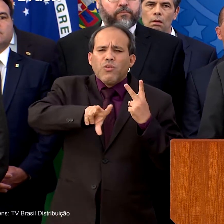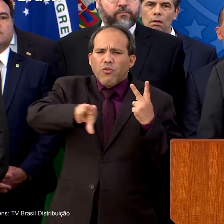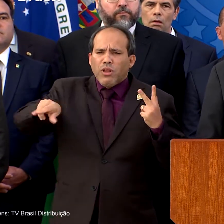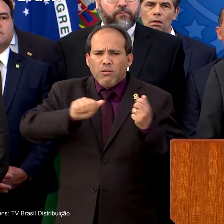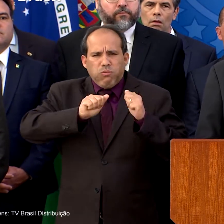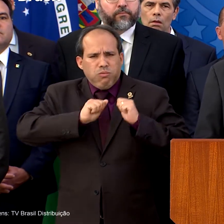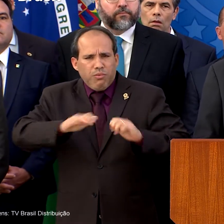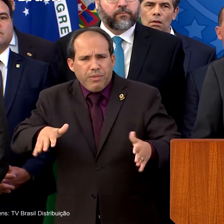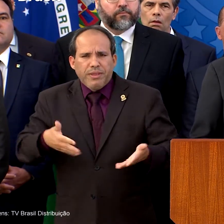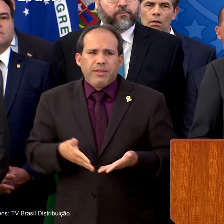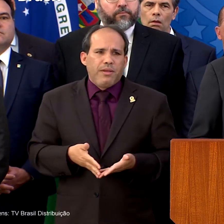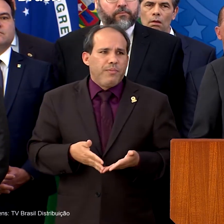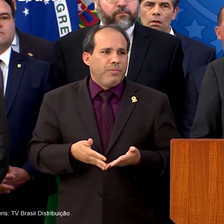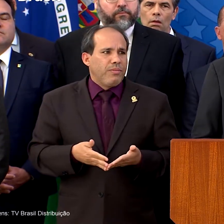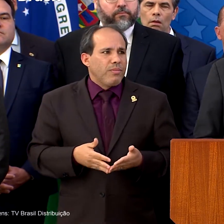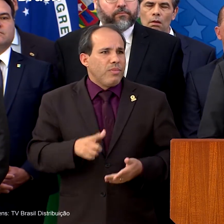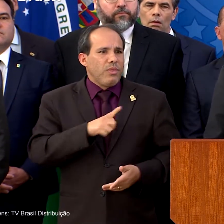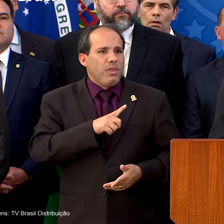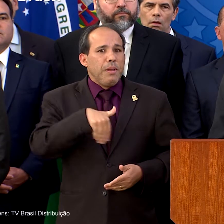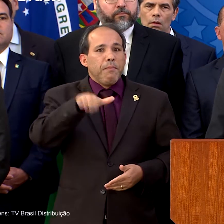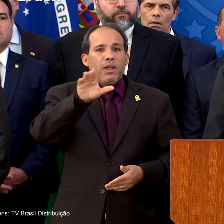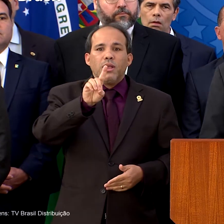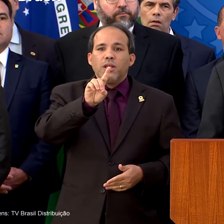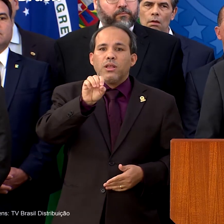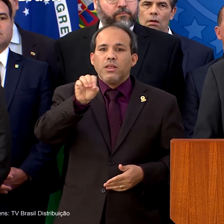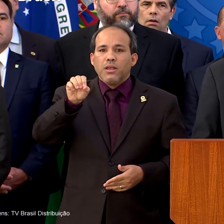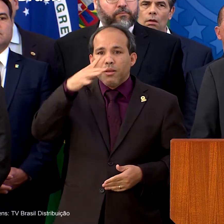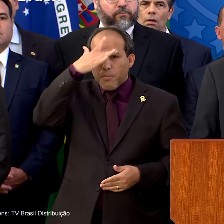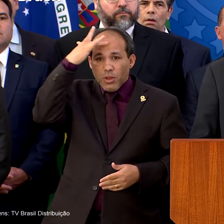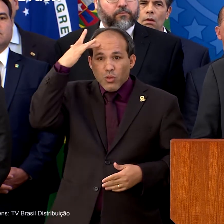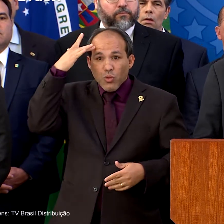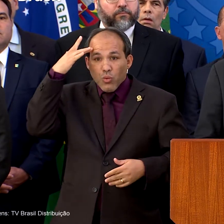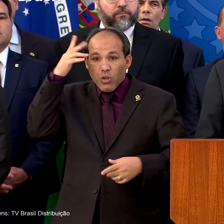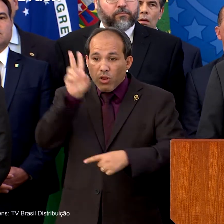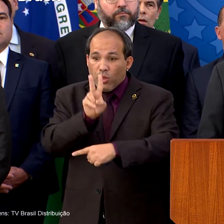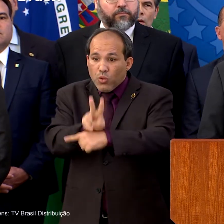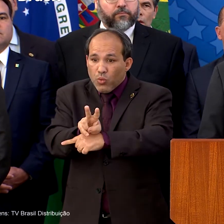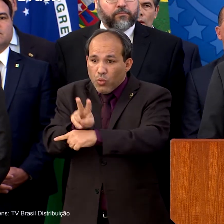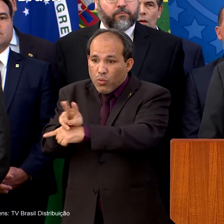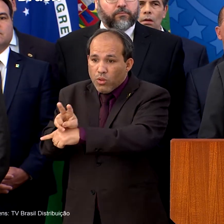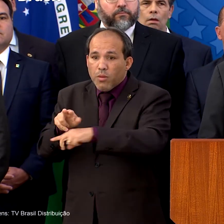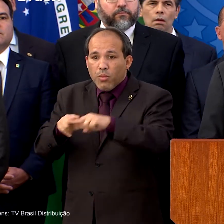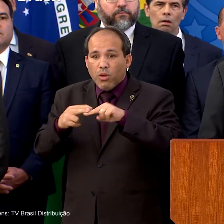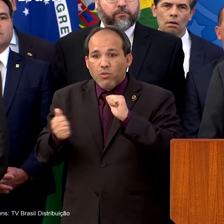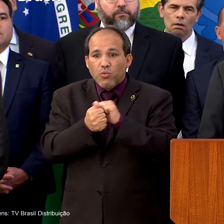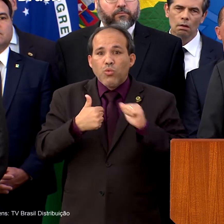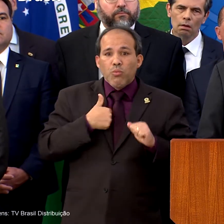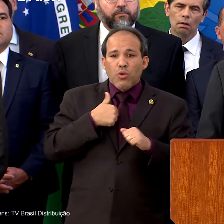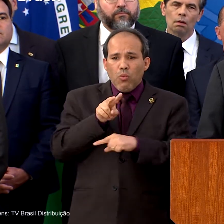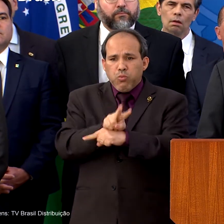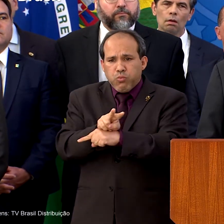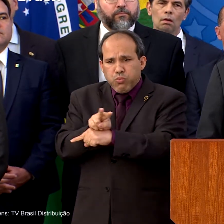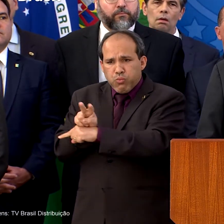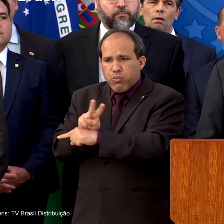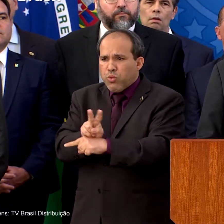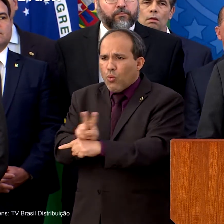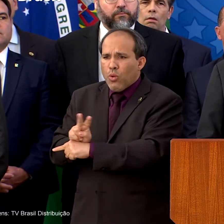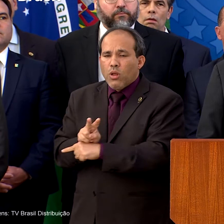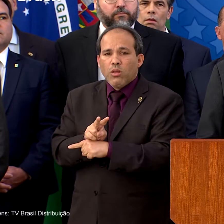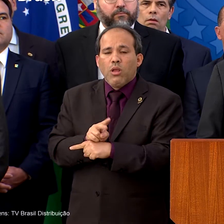possíveis que afinal de contas mais de 100 pessoas estão na minha segurança diariamente as despesas